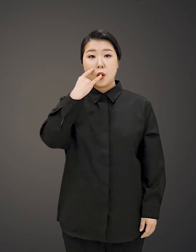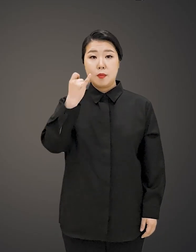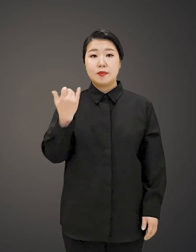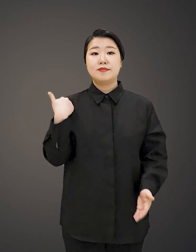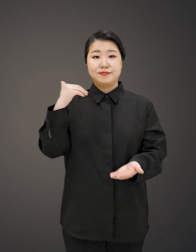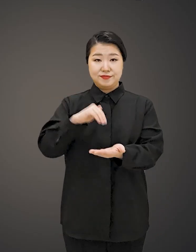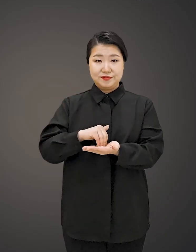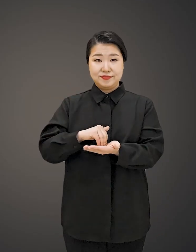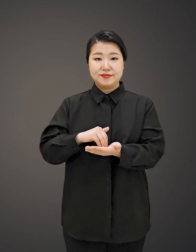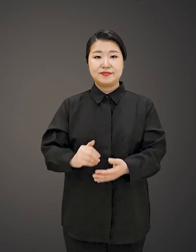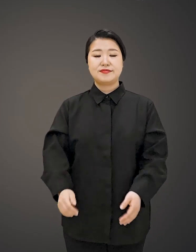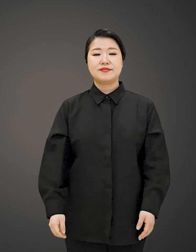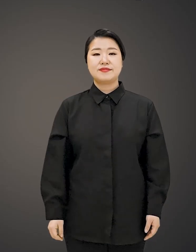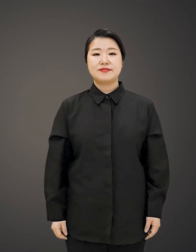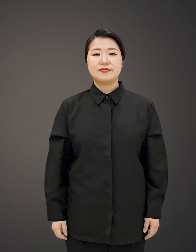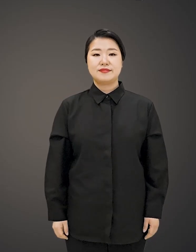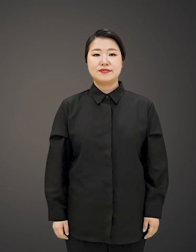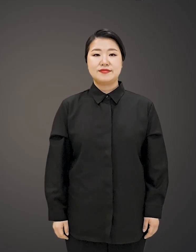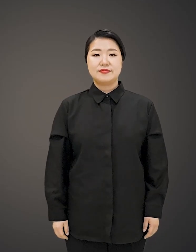엄마가 다시 돌아왔다.